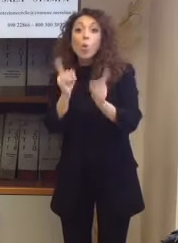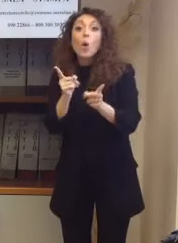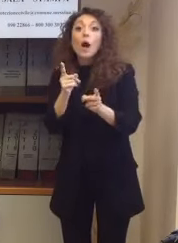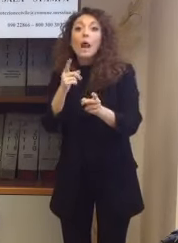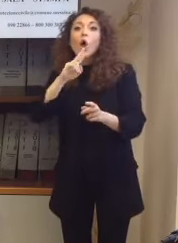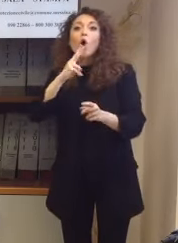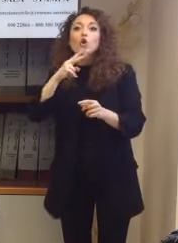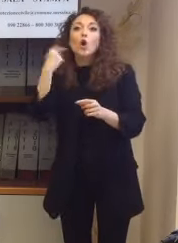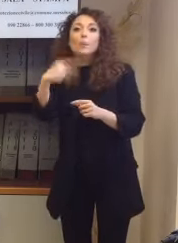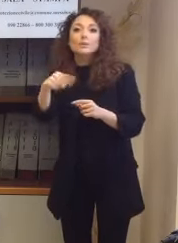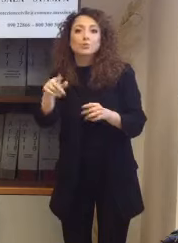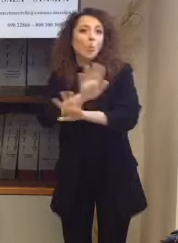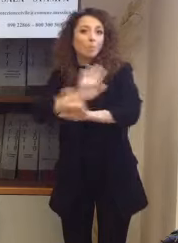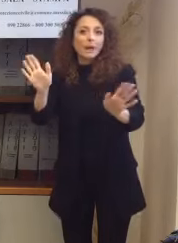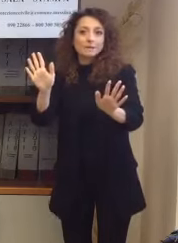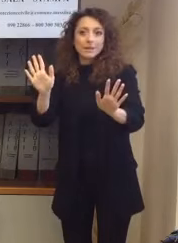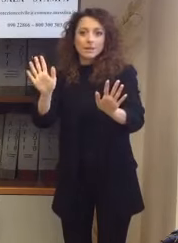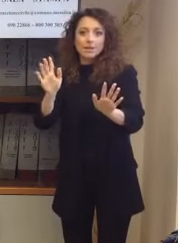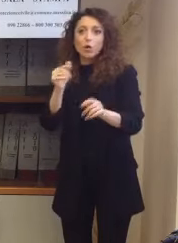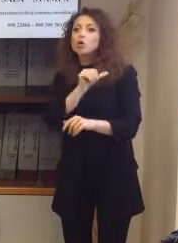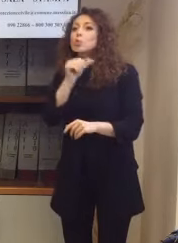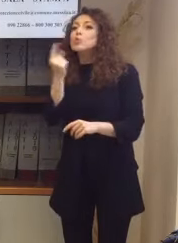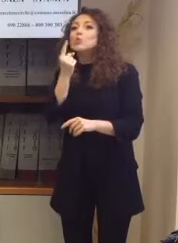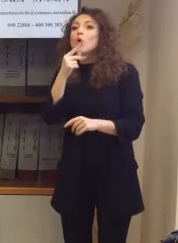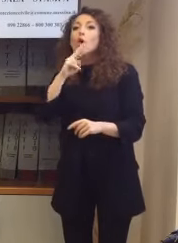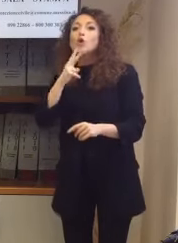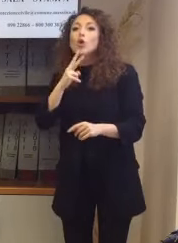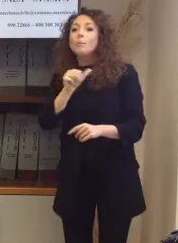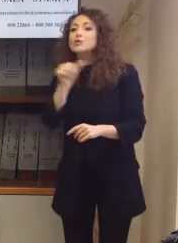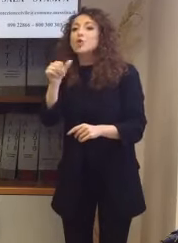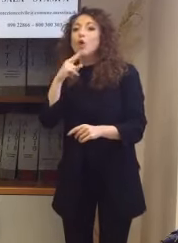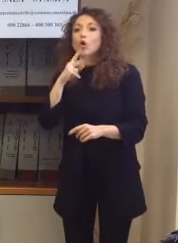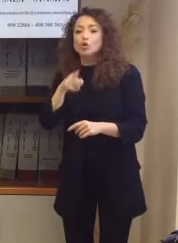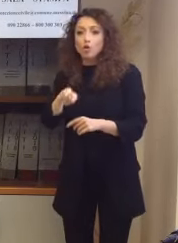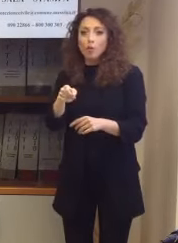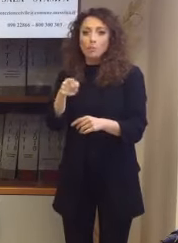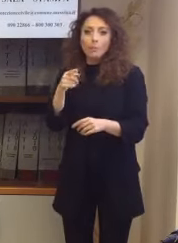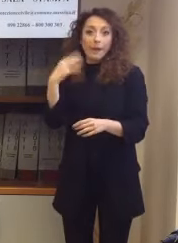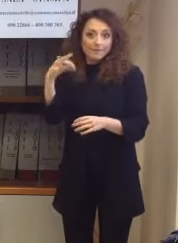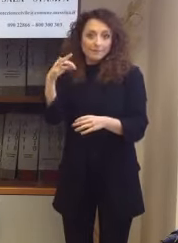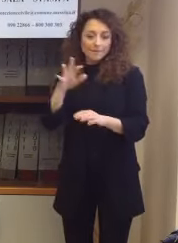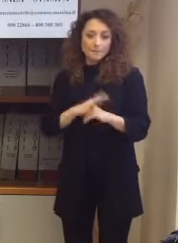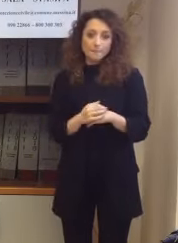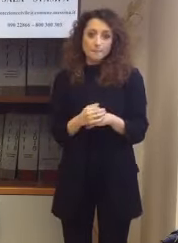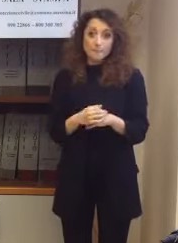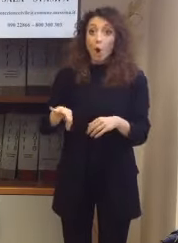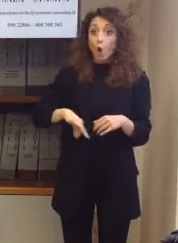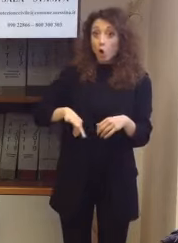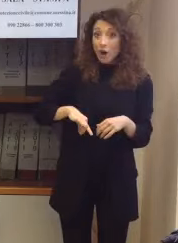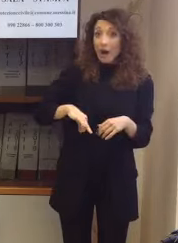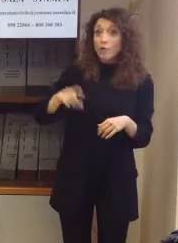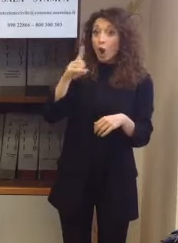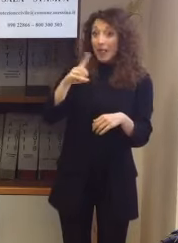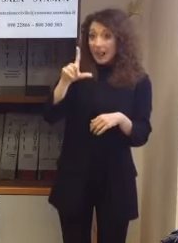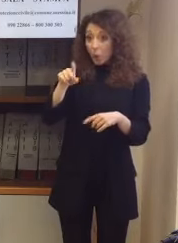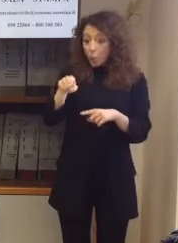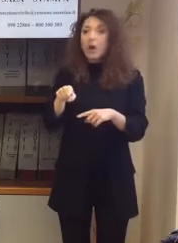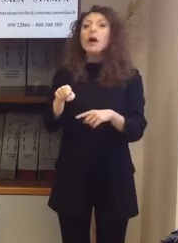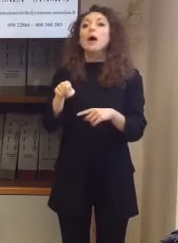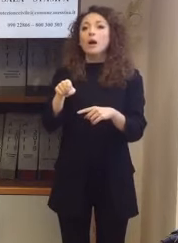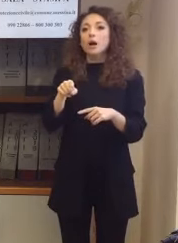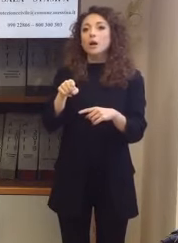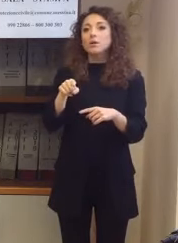delle parti, il quale onorevole De Luca ha detto, la dichiarazione risale a qualche giorno fa, se